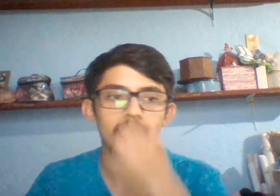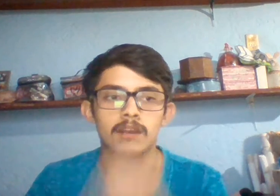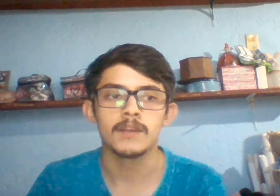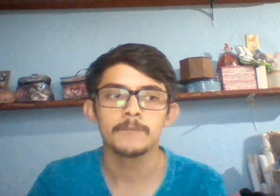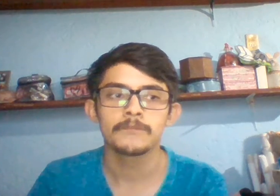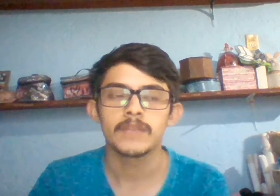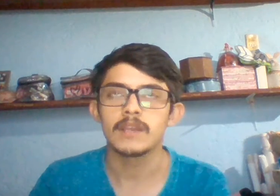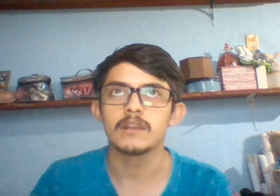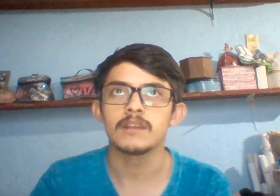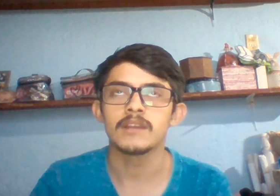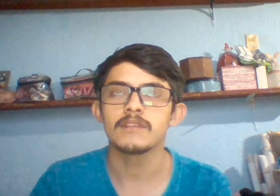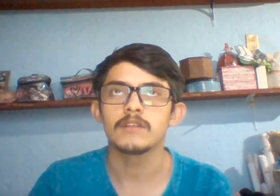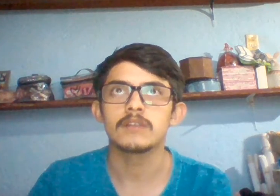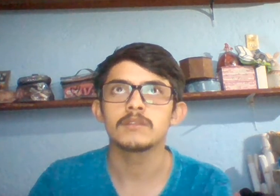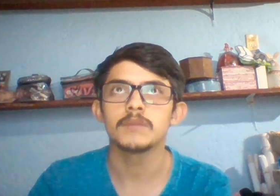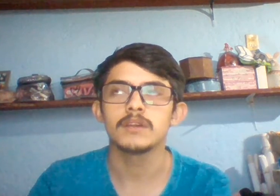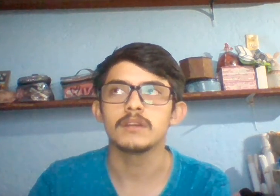el, ¿cómo se llama?